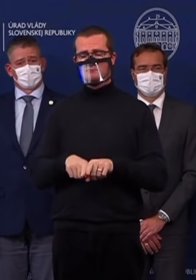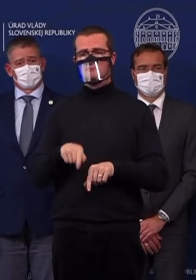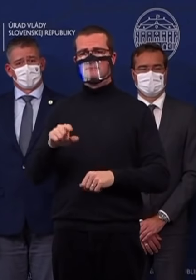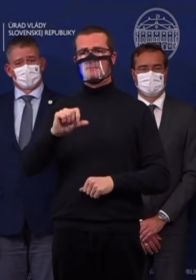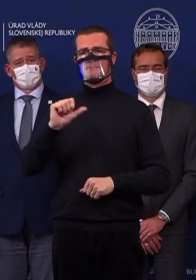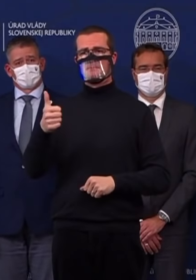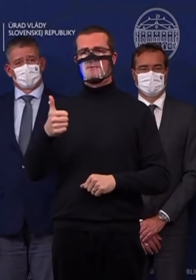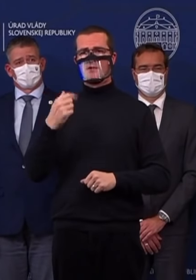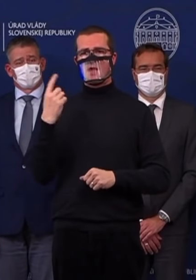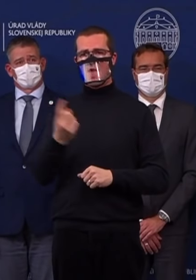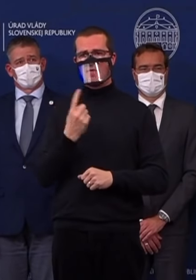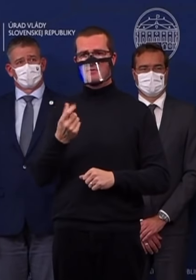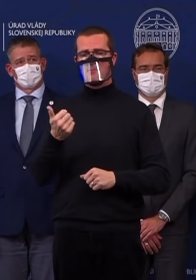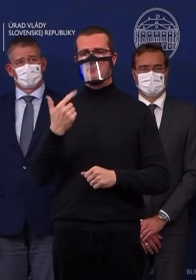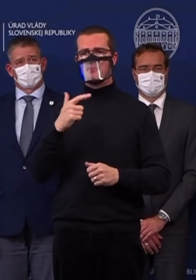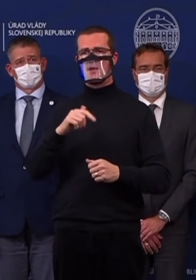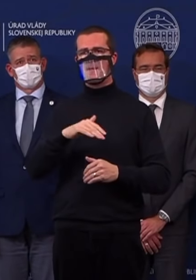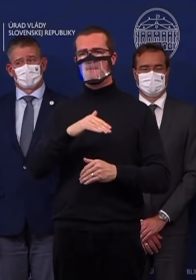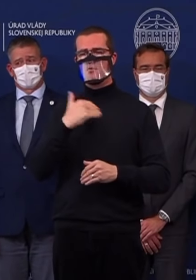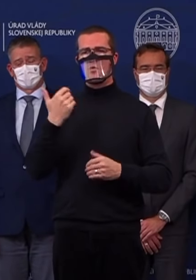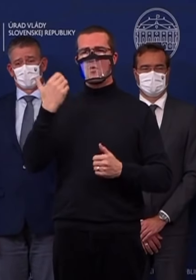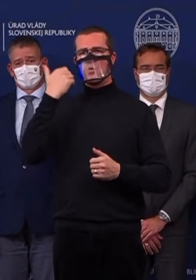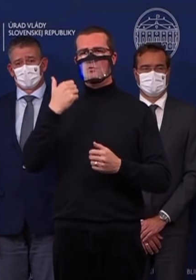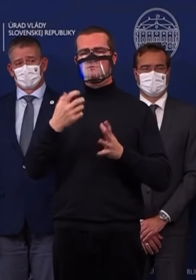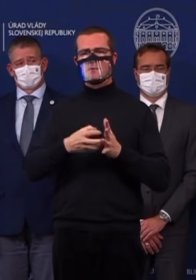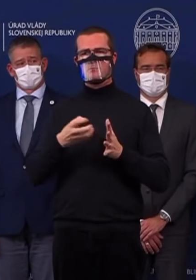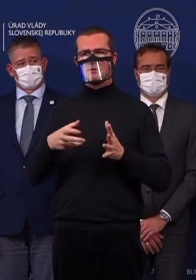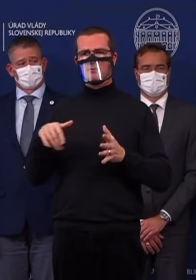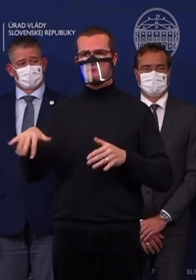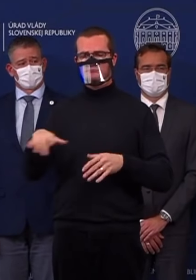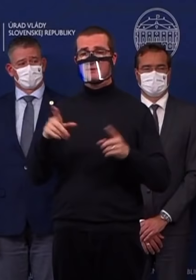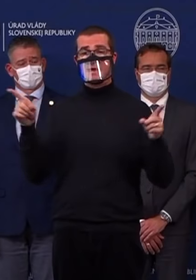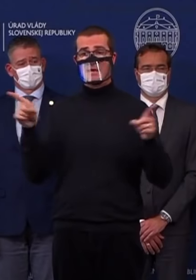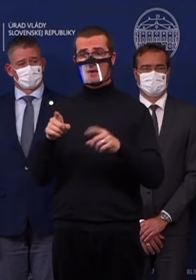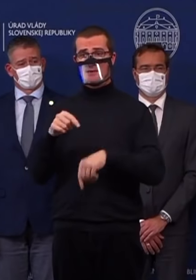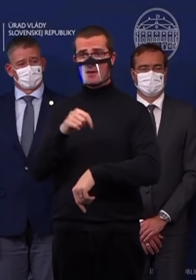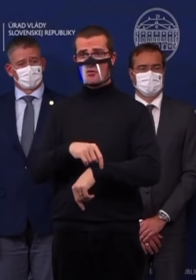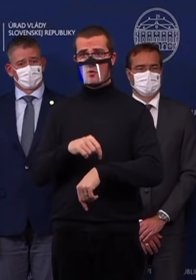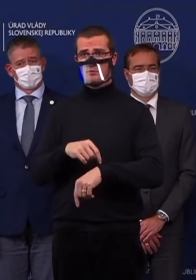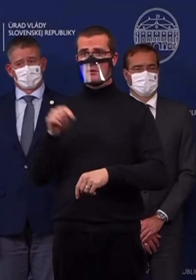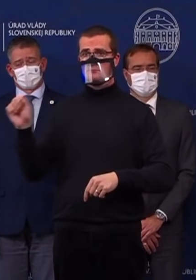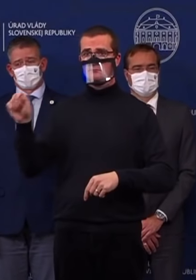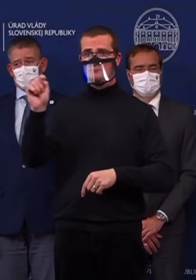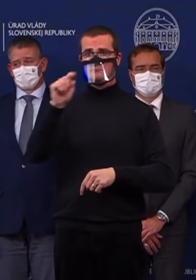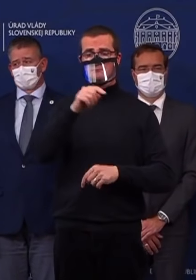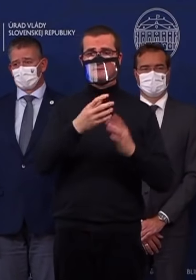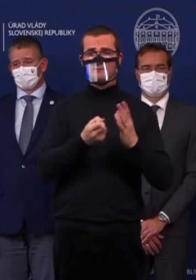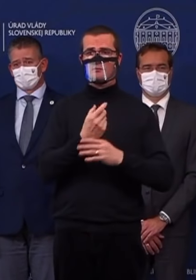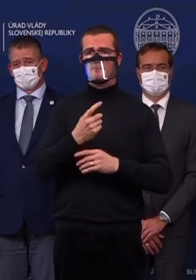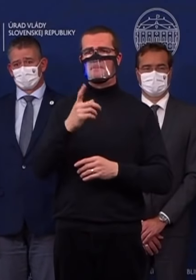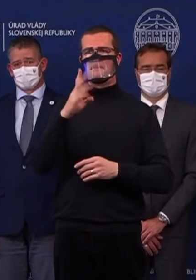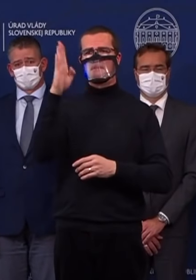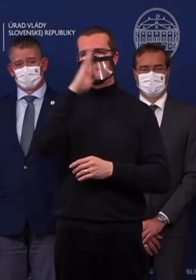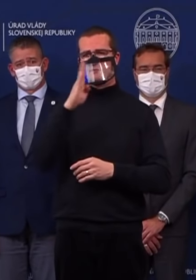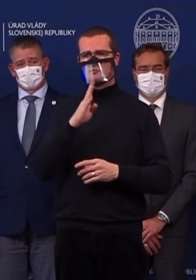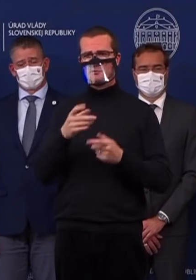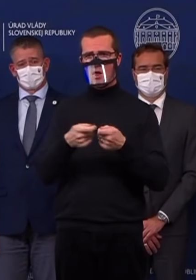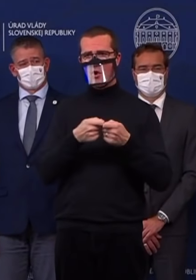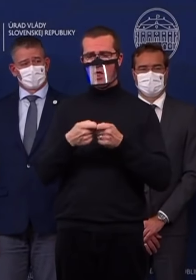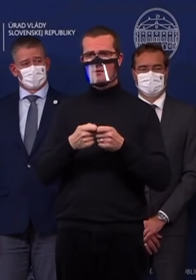prvá etapa priniesla obrovské množstvo ľudských príbehov, kedy skutočne za tak krátku dobu sa na jednotlivých odberných miestach vytvorili profesné týmy,